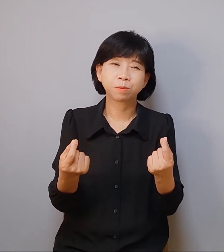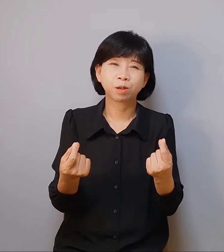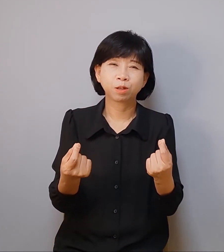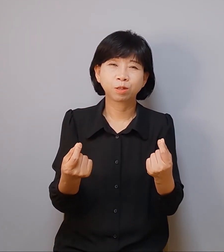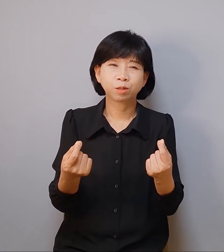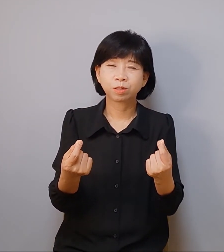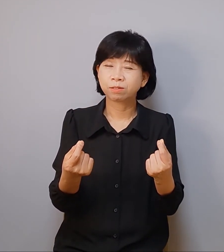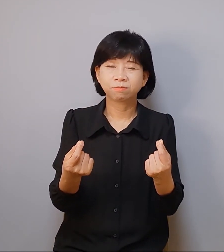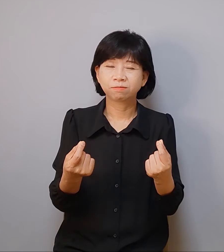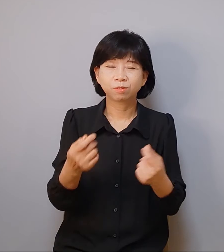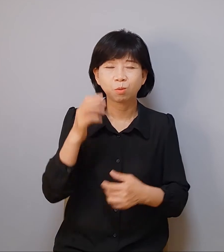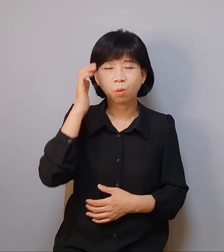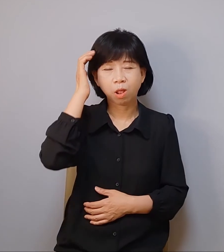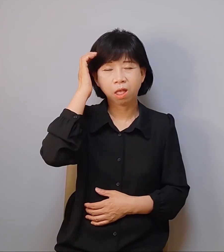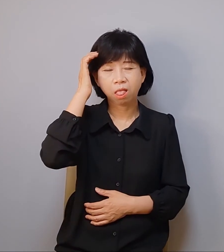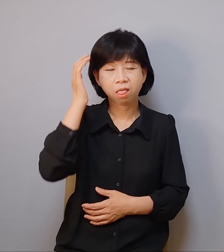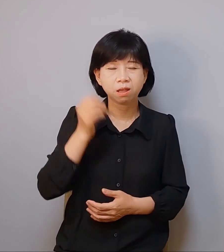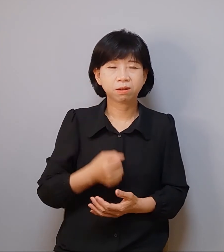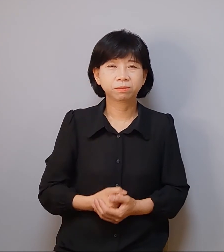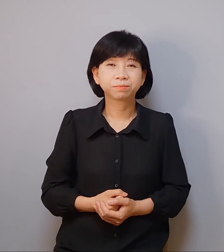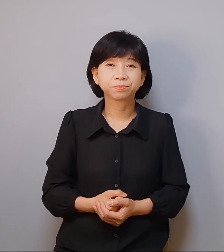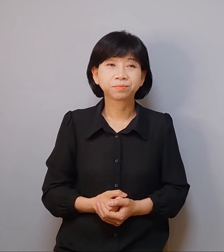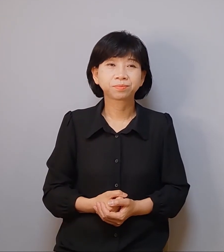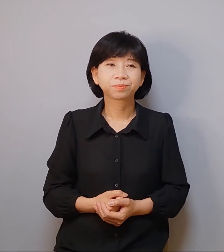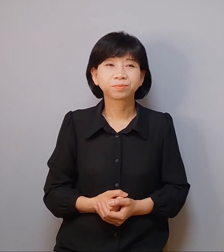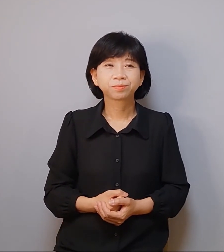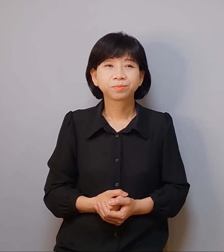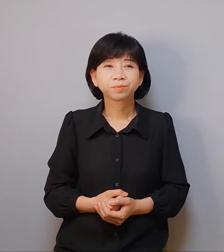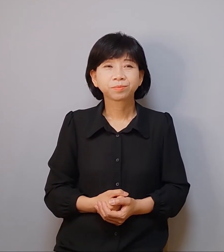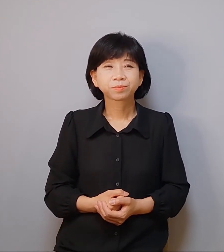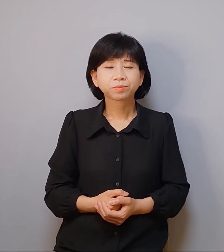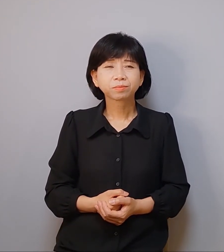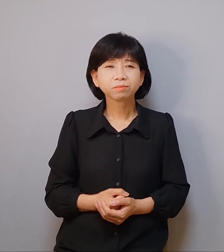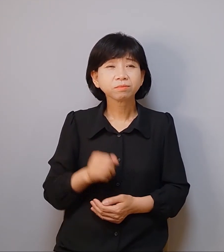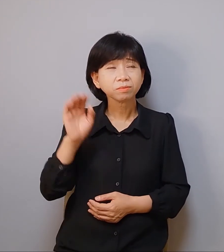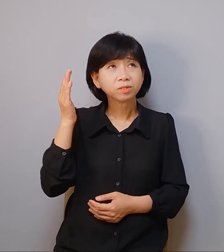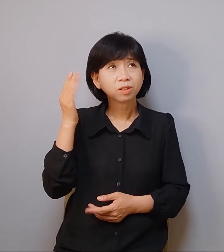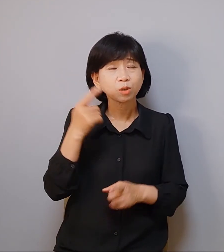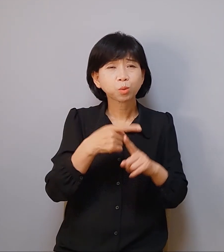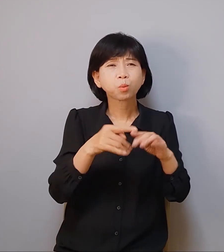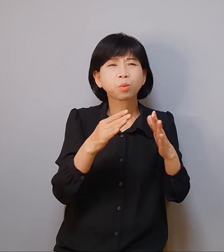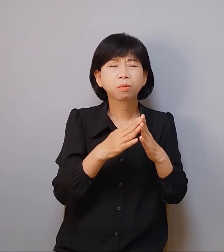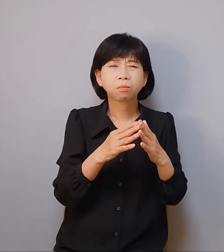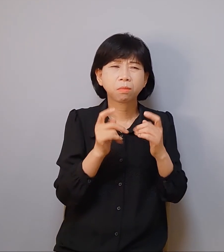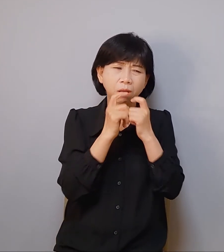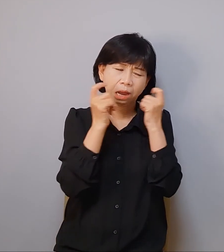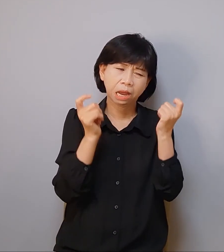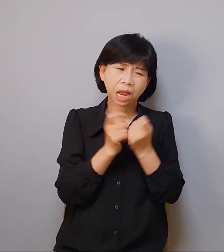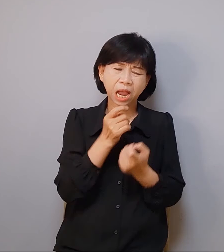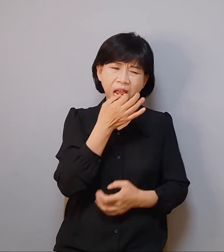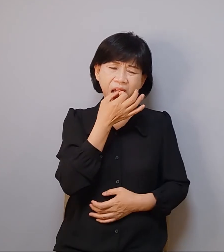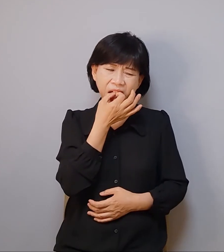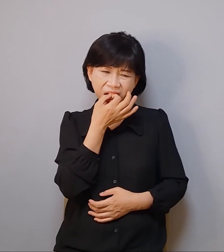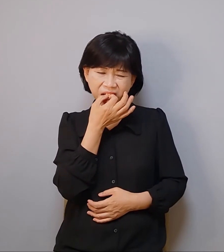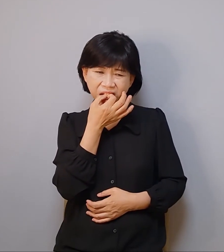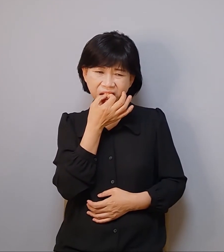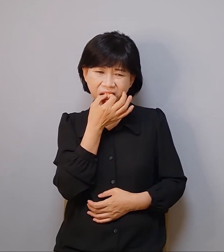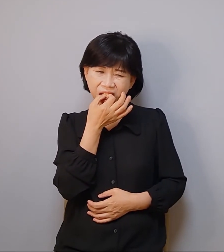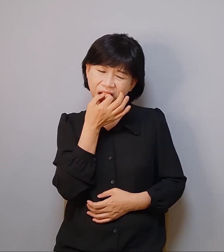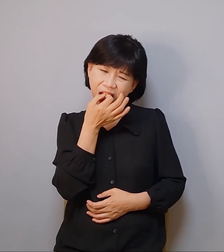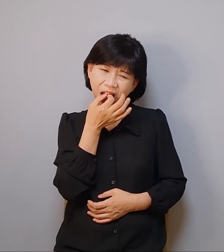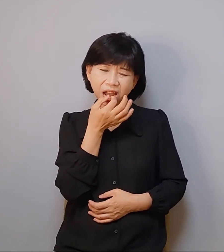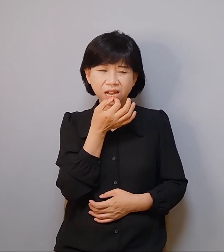이 민낯이 많이 드러났습니다. 우리 교회들도 너무 이기적이었죠. 네. 물론 이제 그렇게 말하는 얘기가